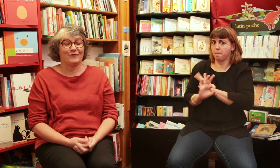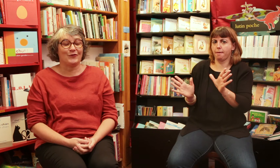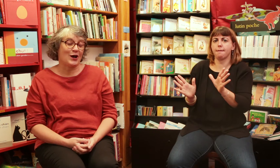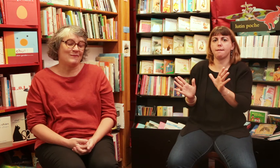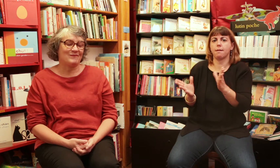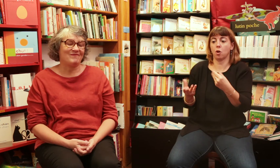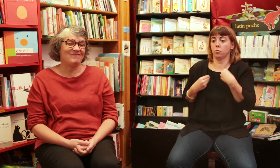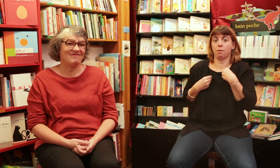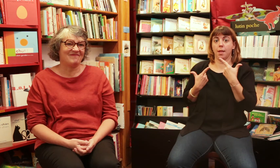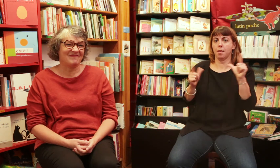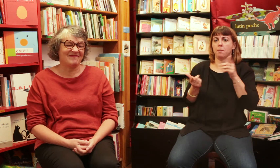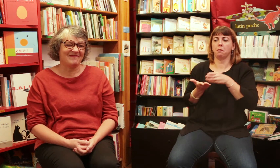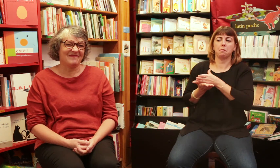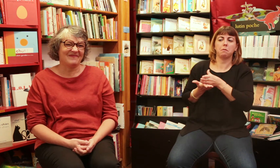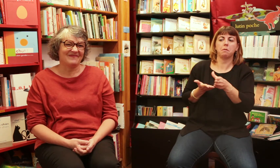Voilà.